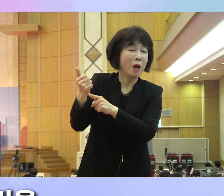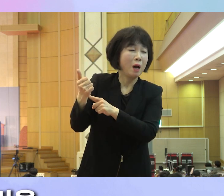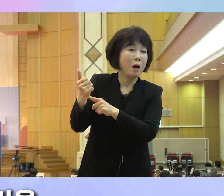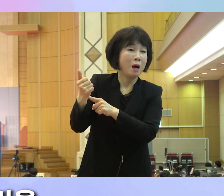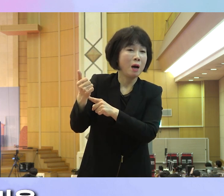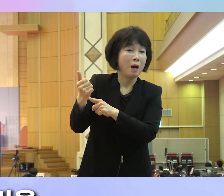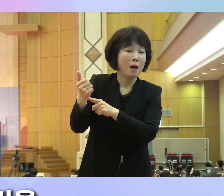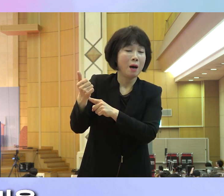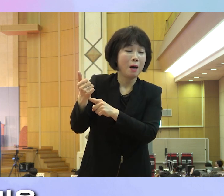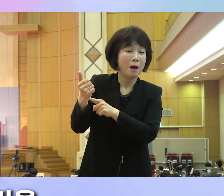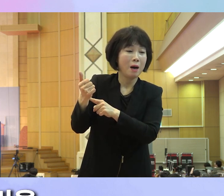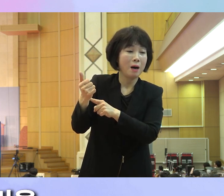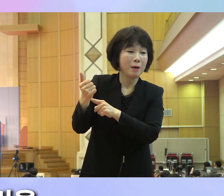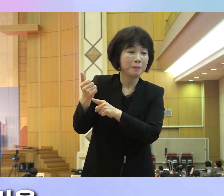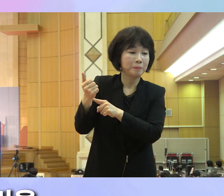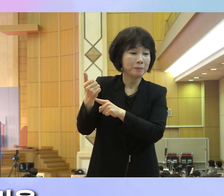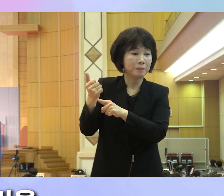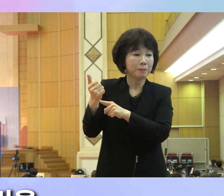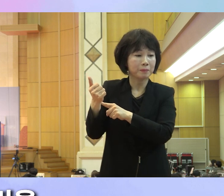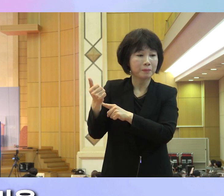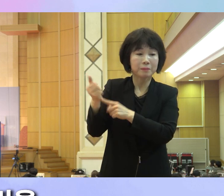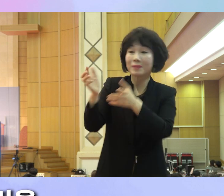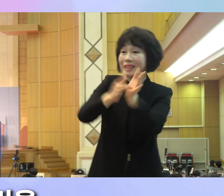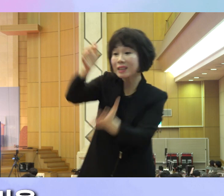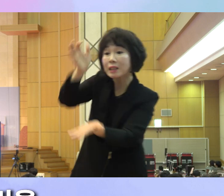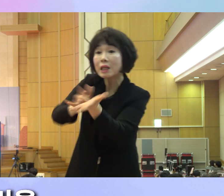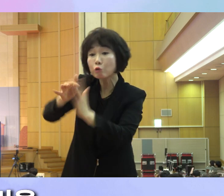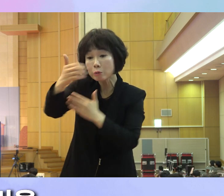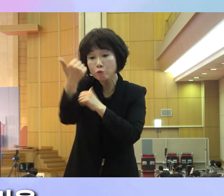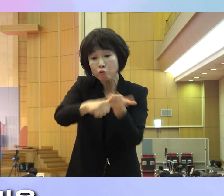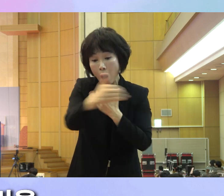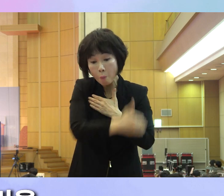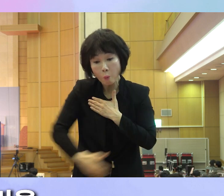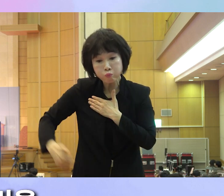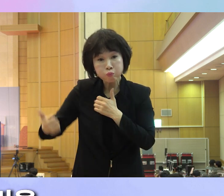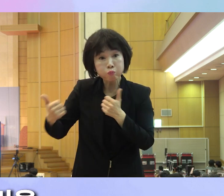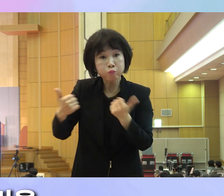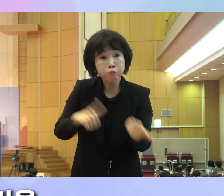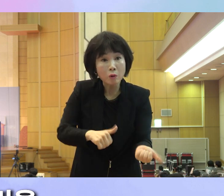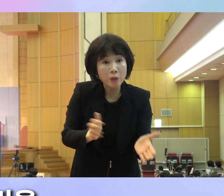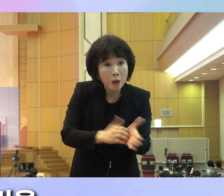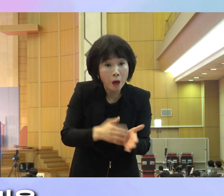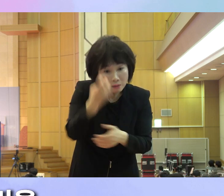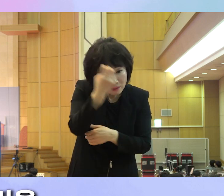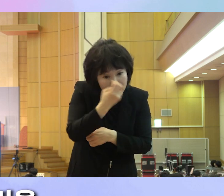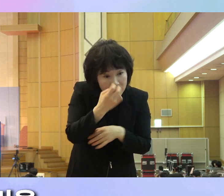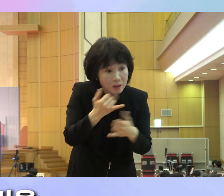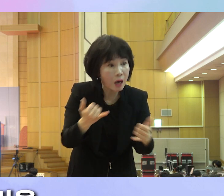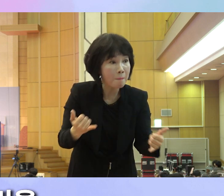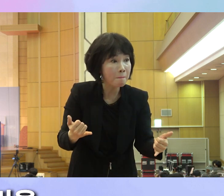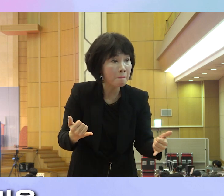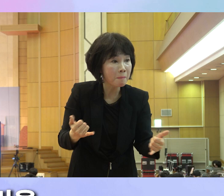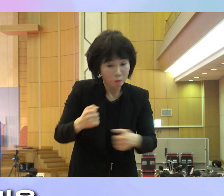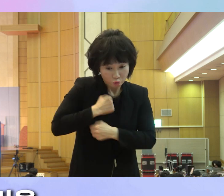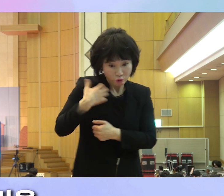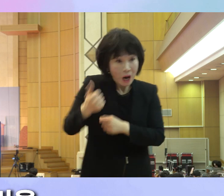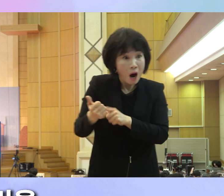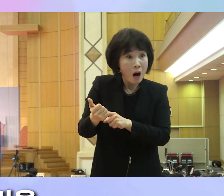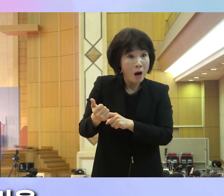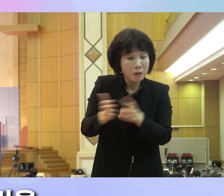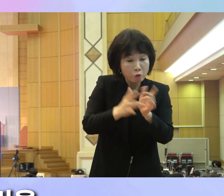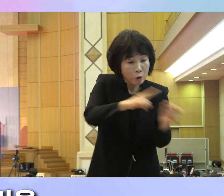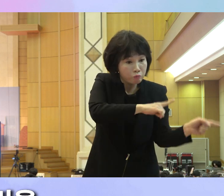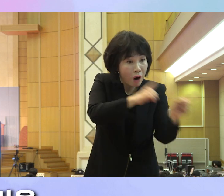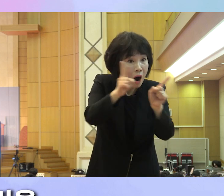함께 예수를 말하는 예수님의 시체를 지키던 자들이 지진과 그 되는 일들, 예수님이